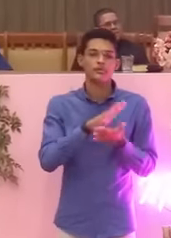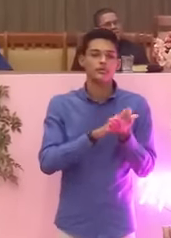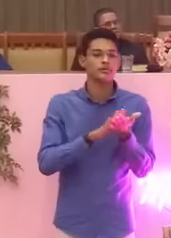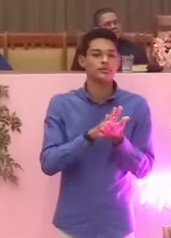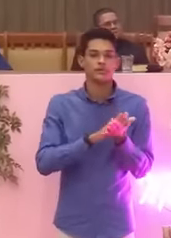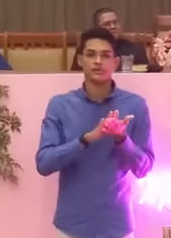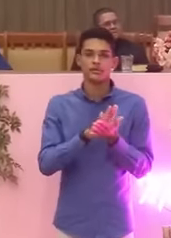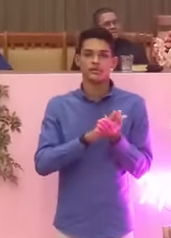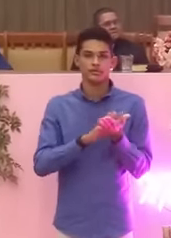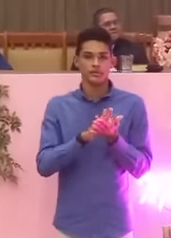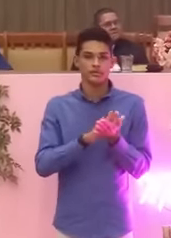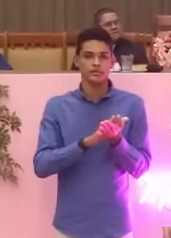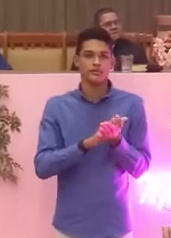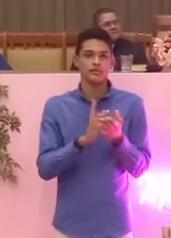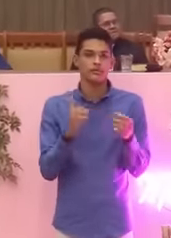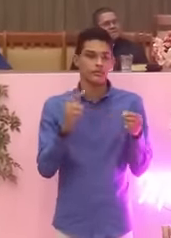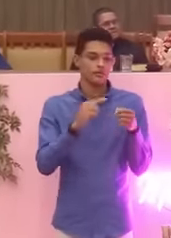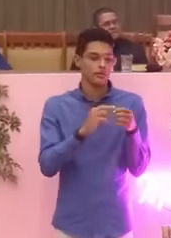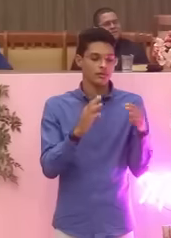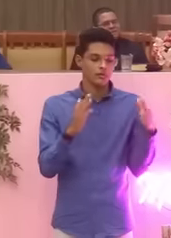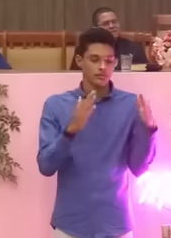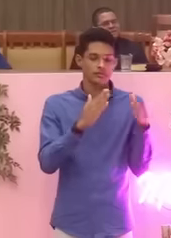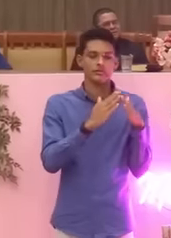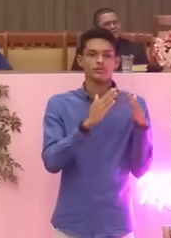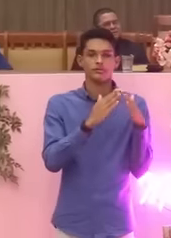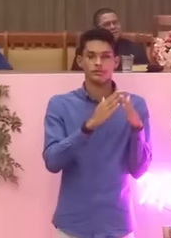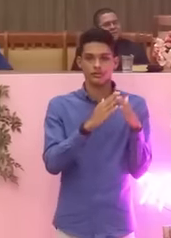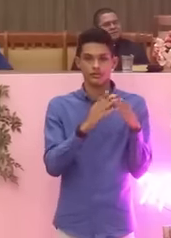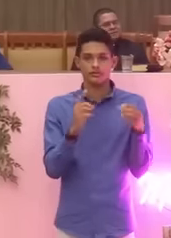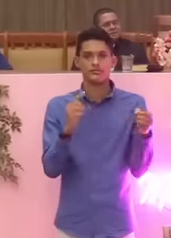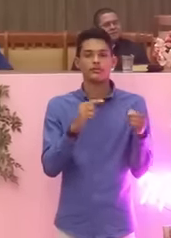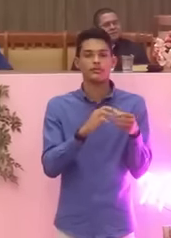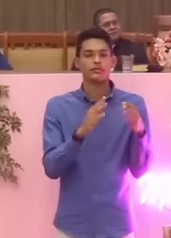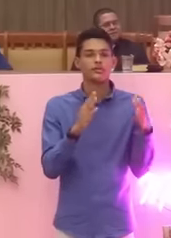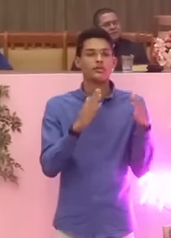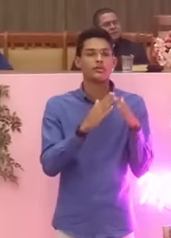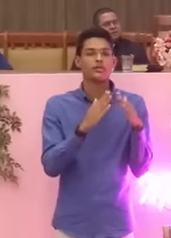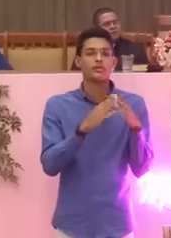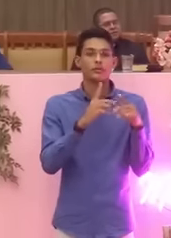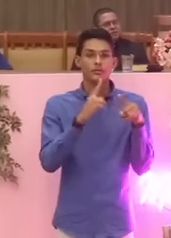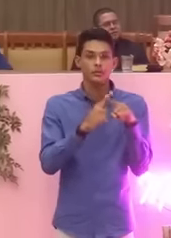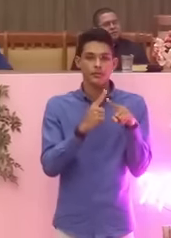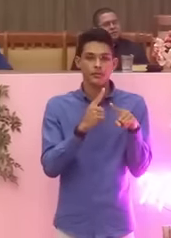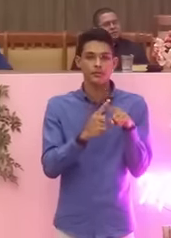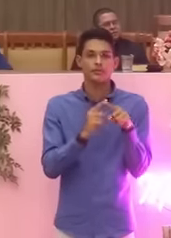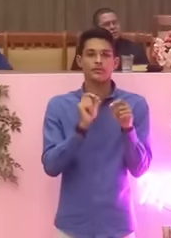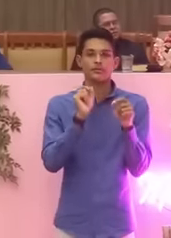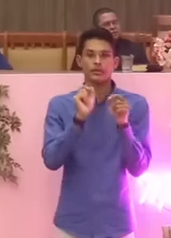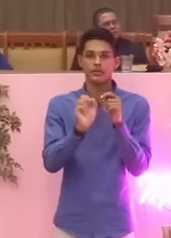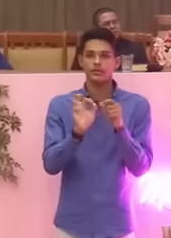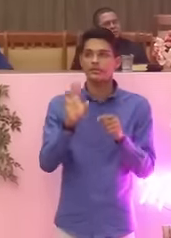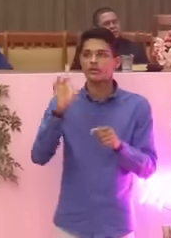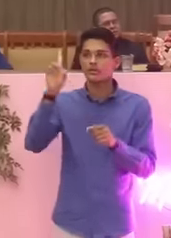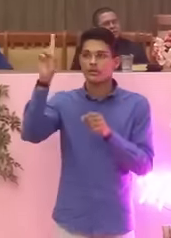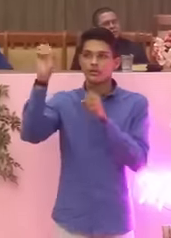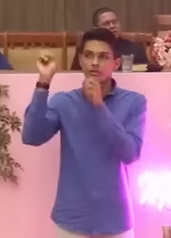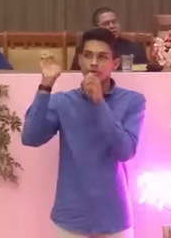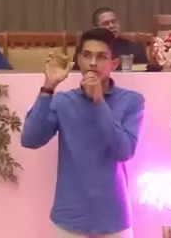para tua casa Balaão volta para tua casa porque o que Deus abençoou